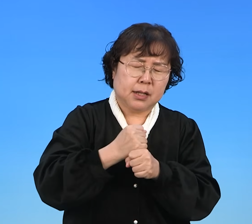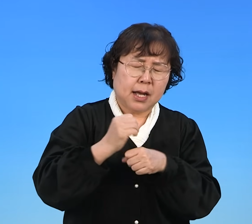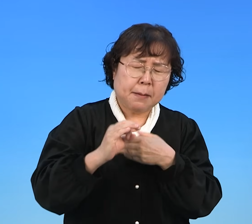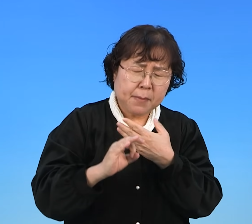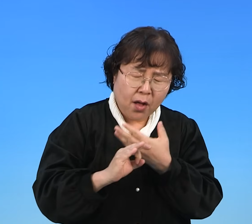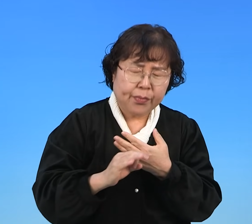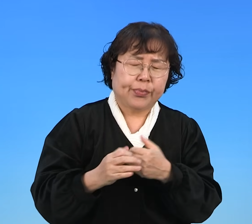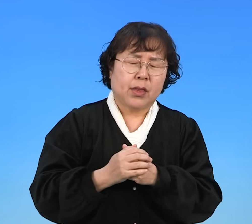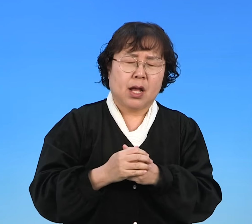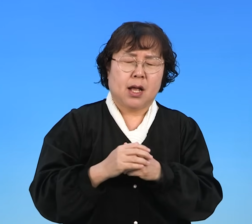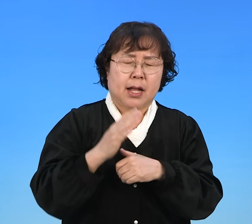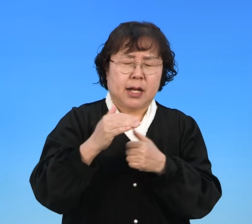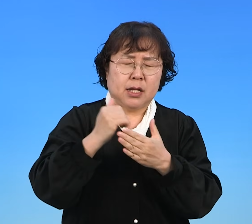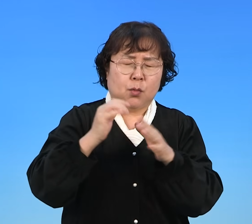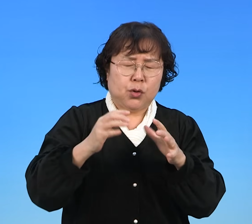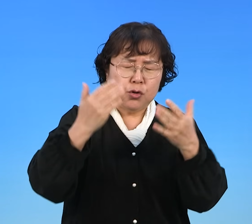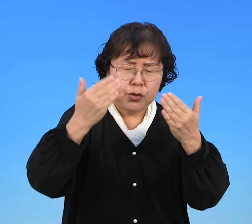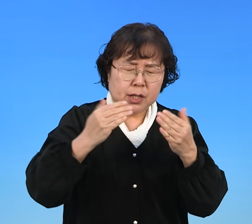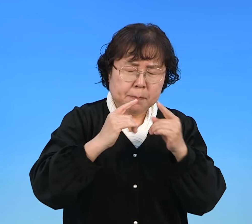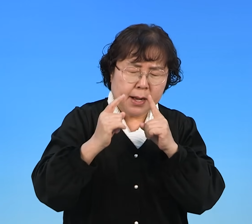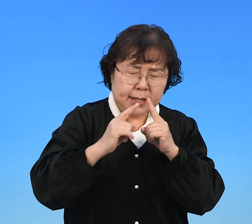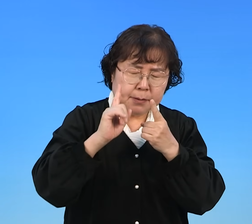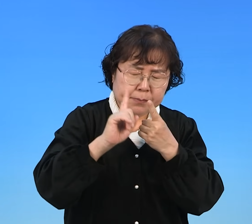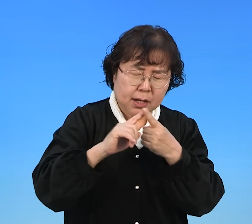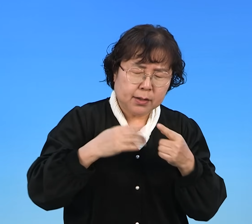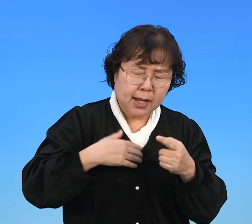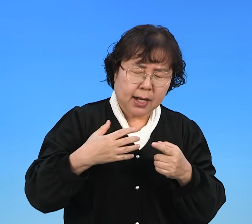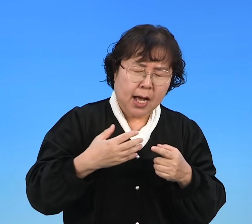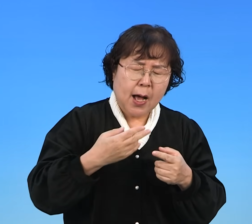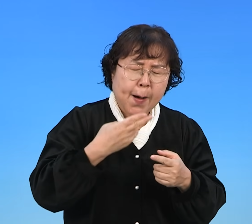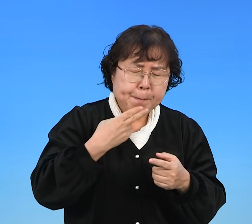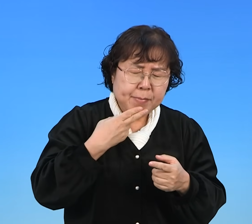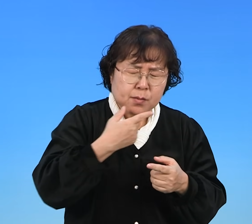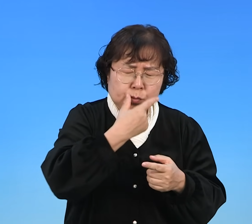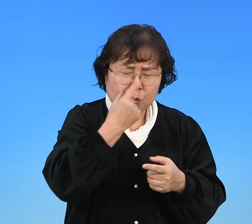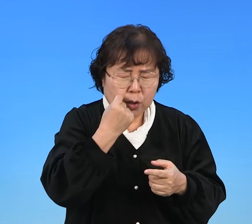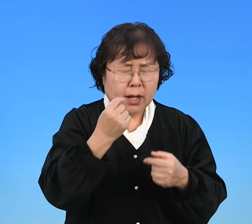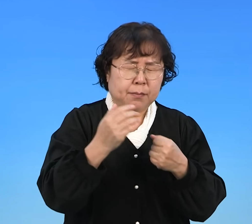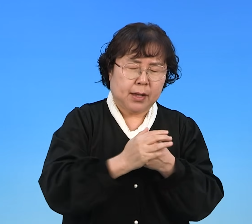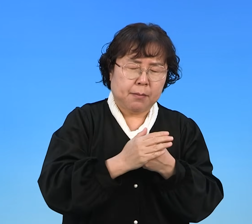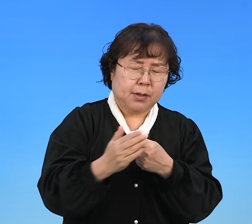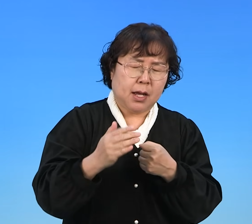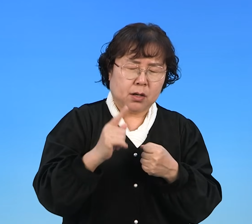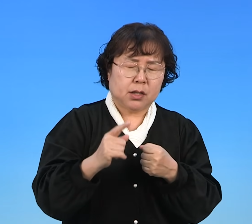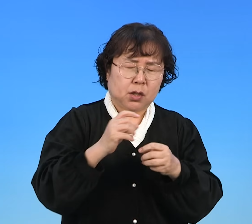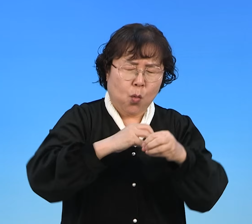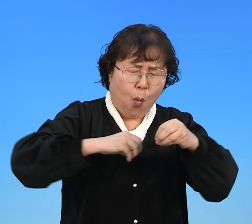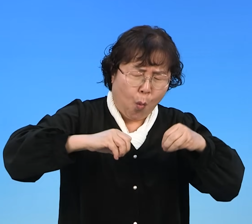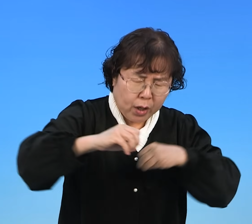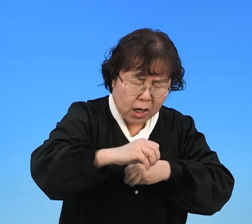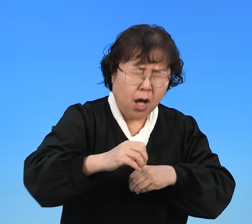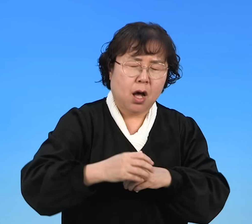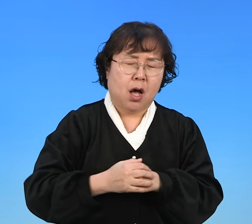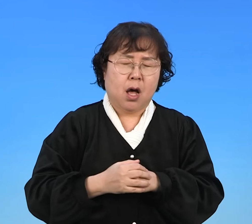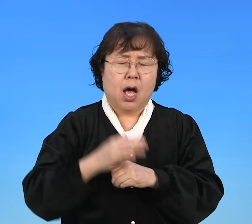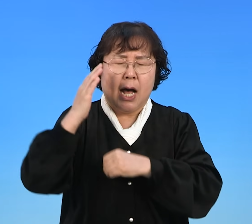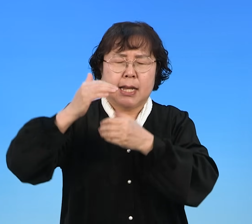있다면, 하나님, 오늘 주신 말씀처럼 내가 갖고 있지 않은 이 결핍 때문에 이것이